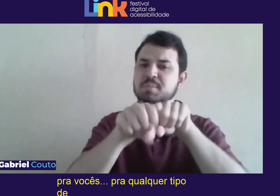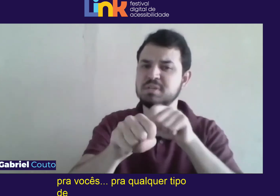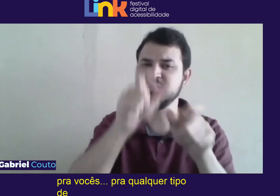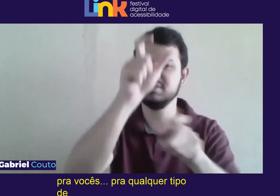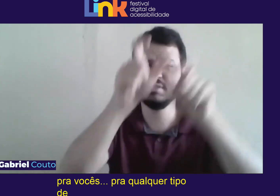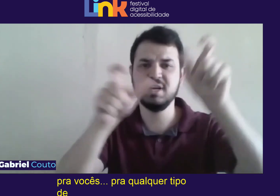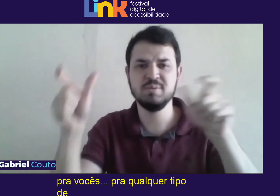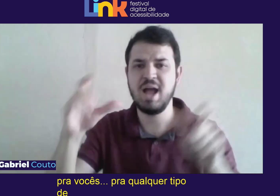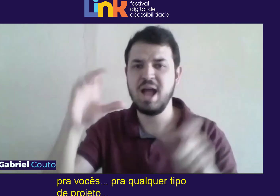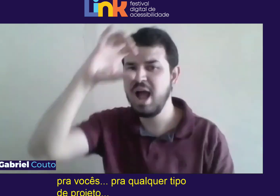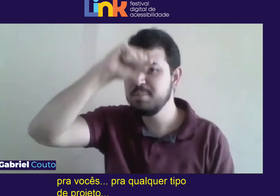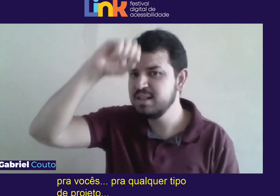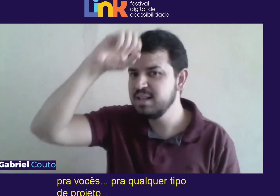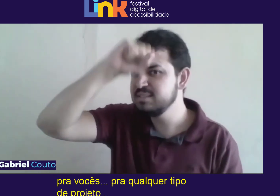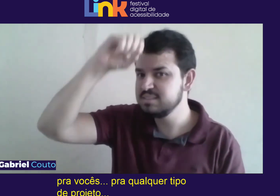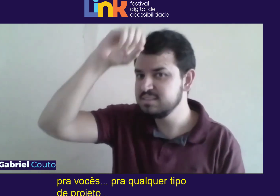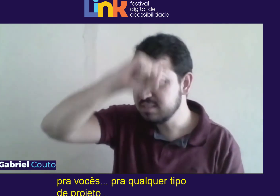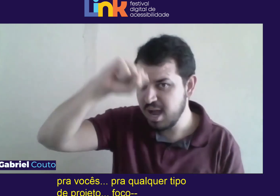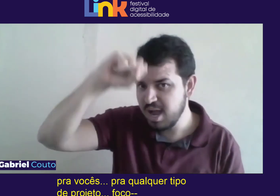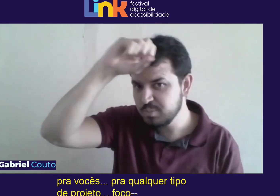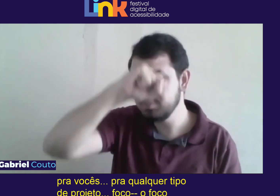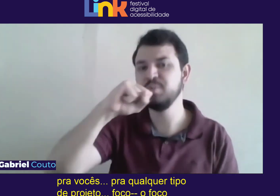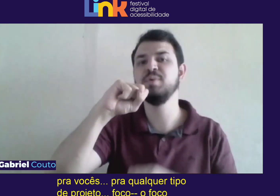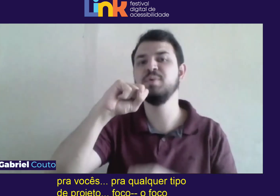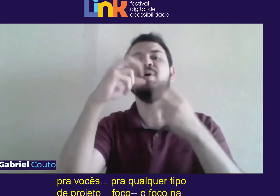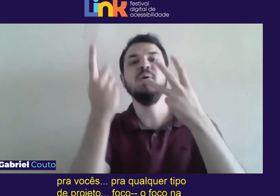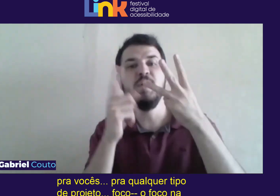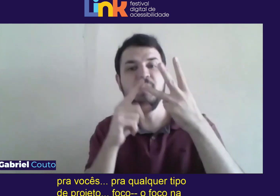com foco na informação, em liderança,